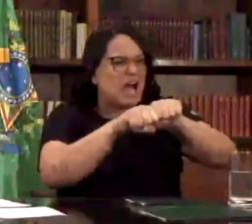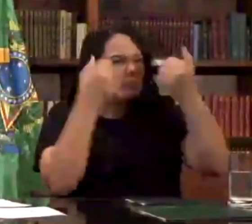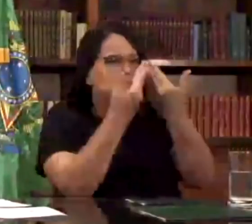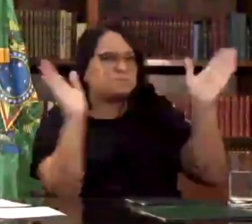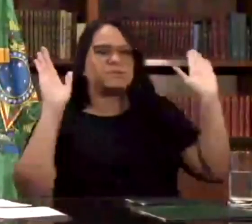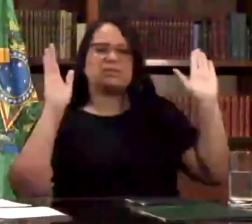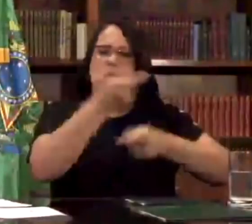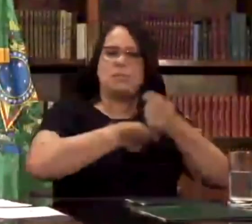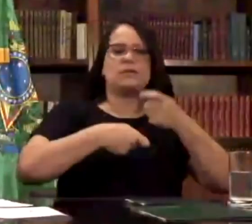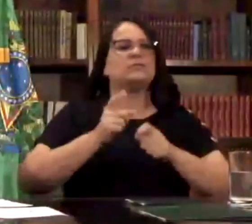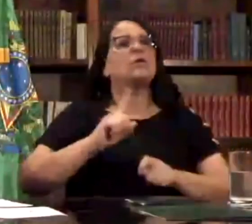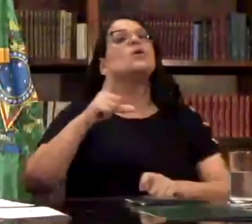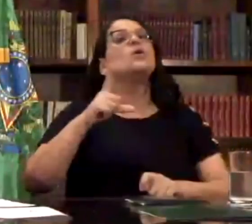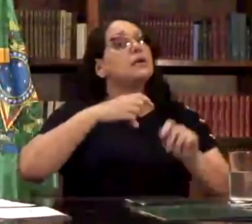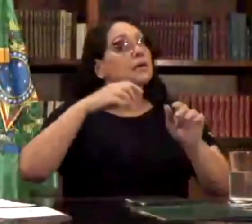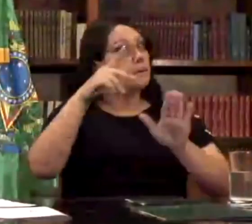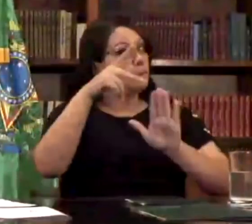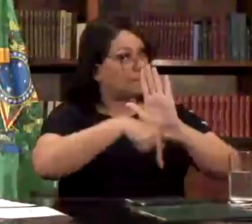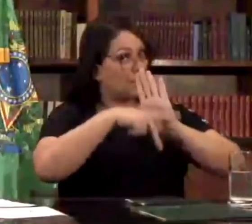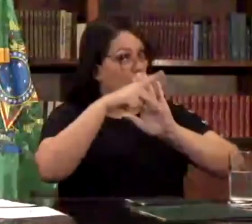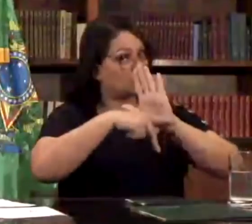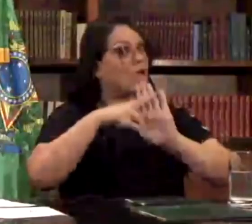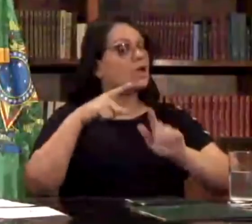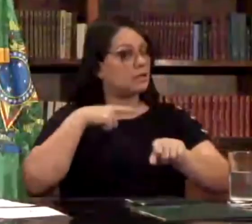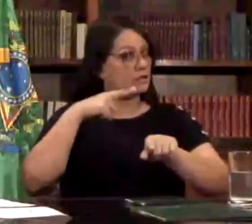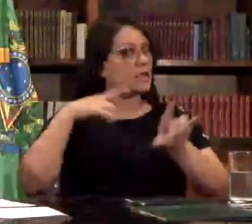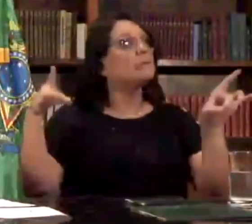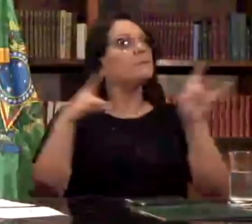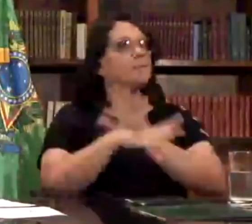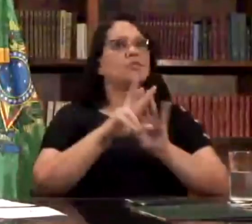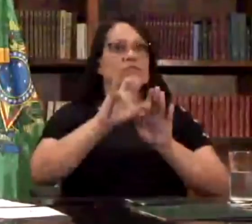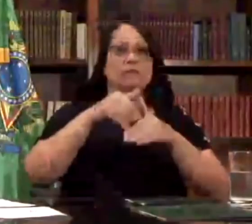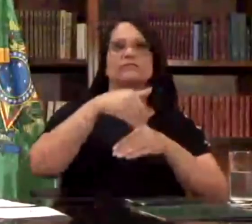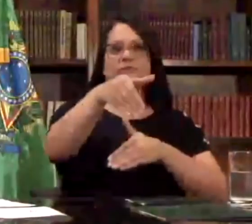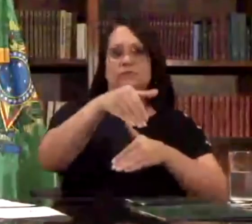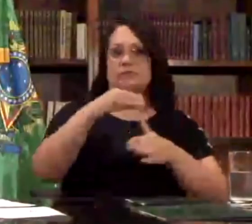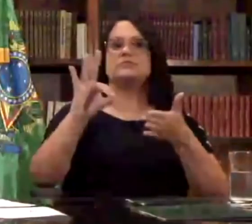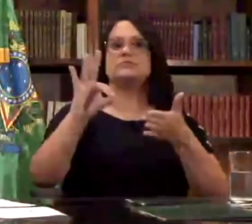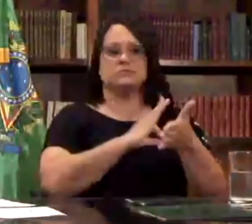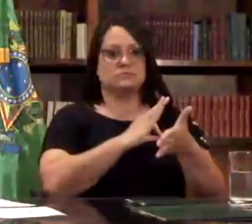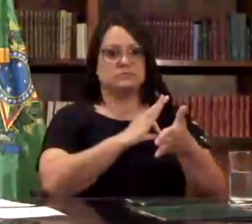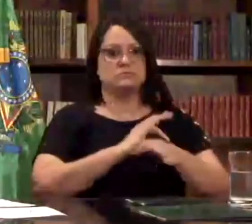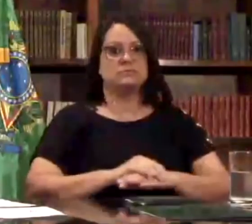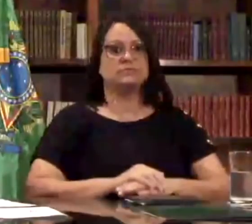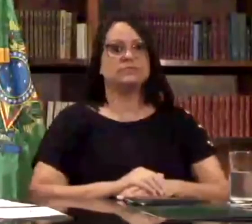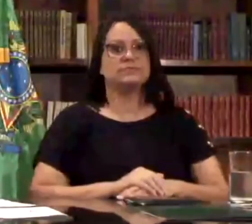um projeto de decreto pronto na minha frente para ser assinado, se preciso for,